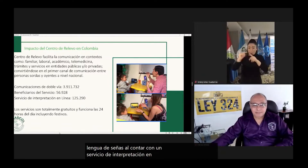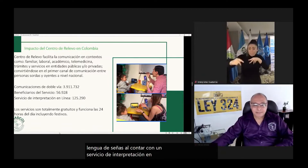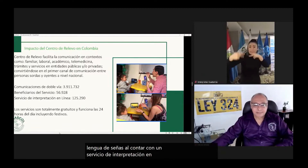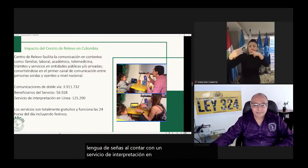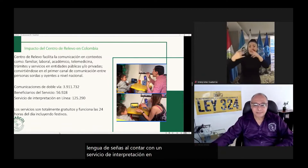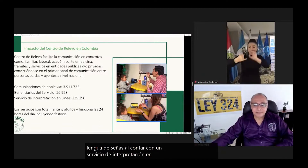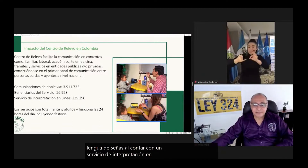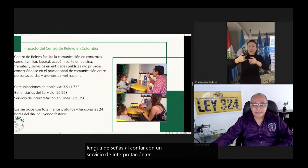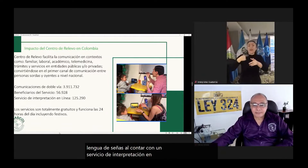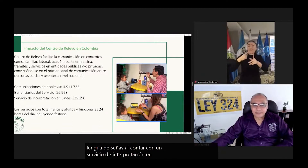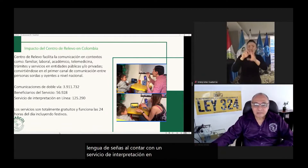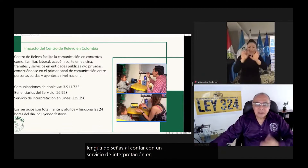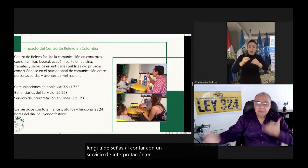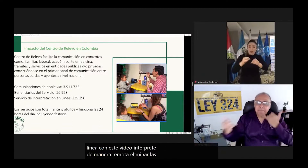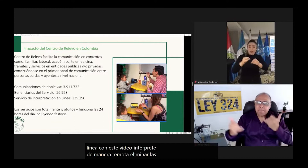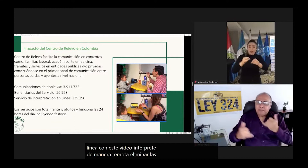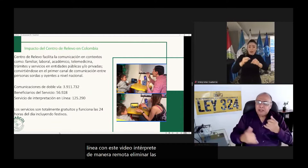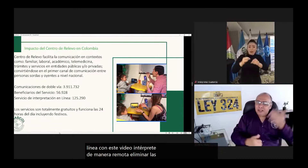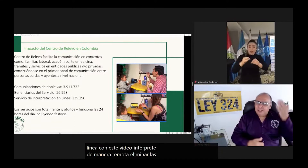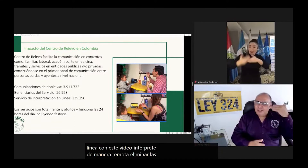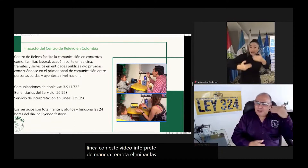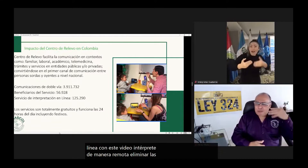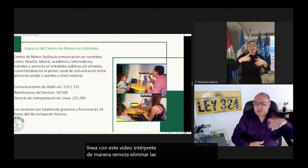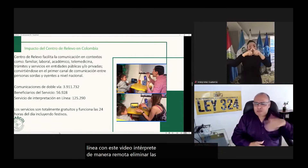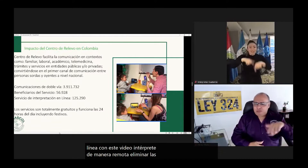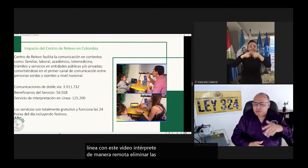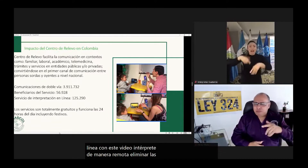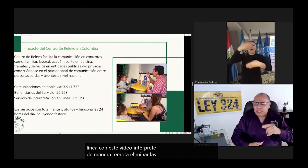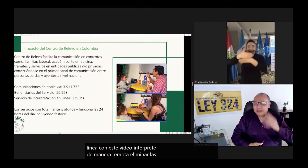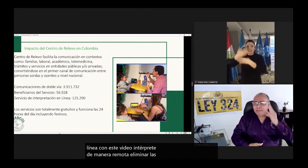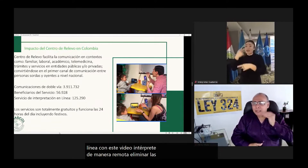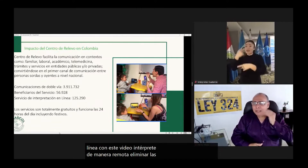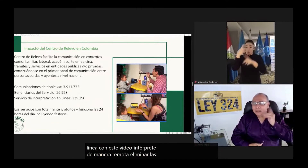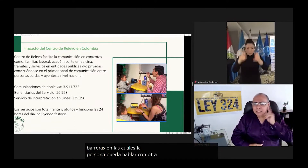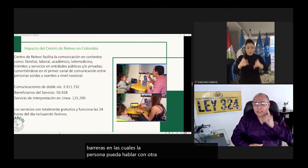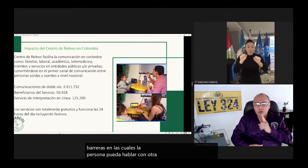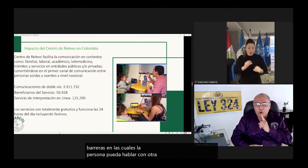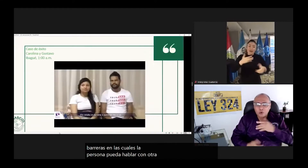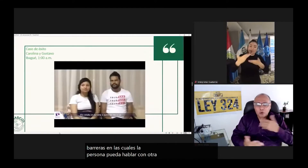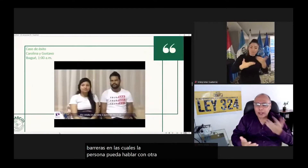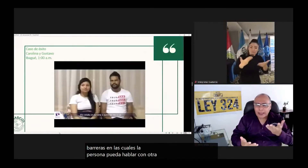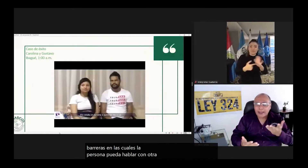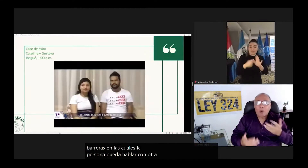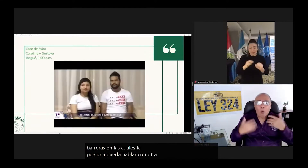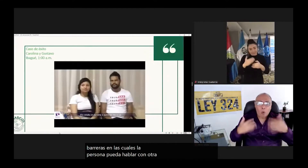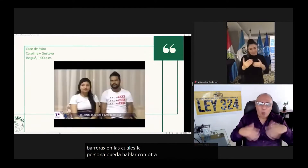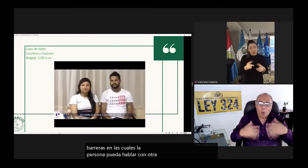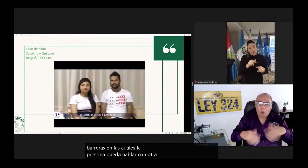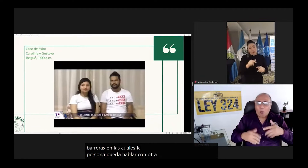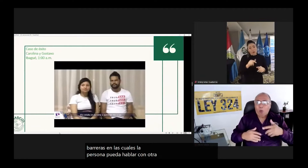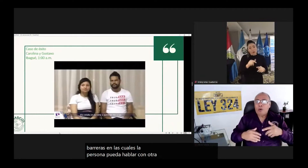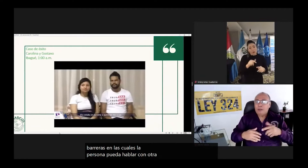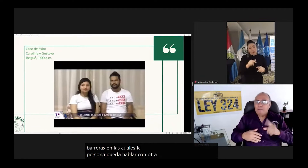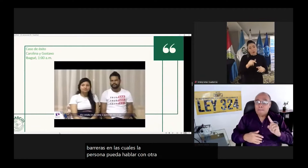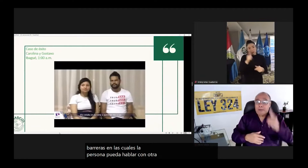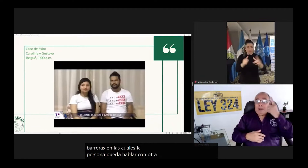se eliminan las barreras en las cuales la persona puede hablar con otra persona que esté allí en sitio. Siguiente. Una